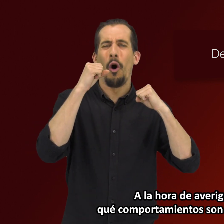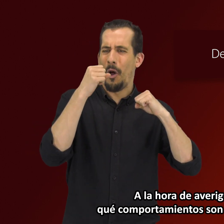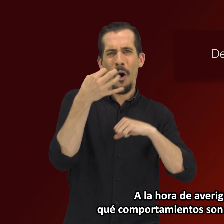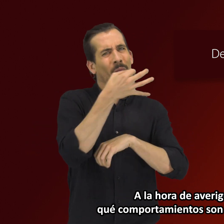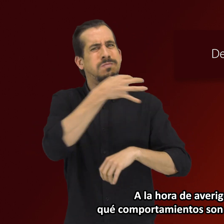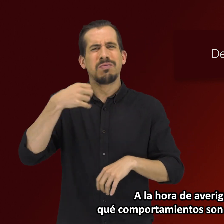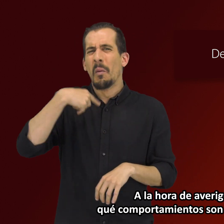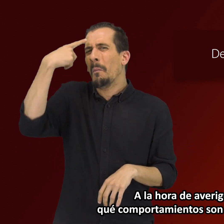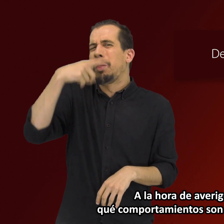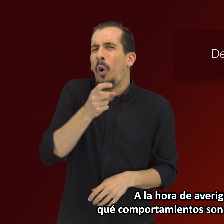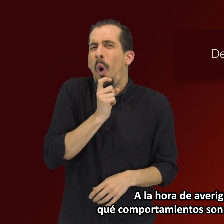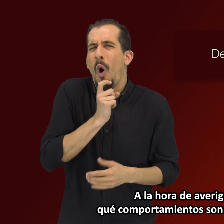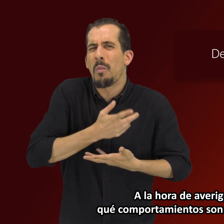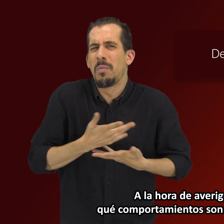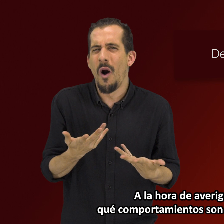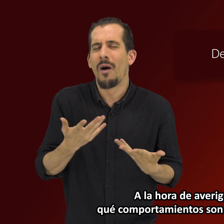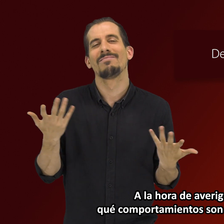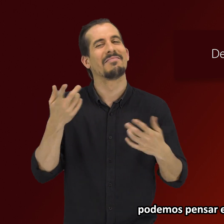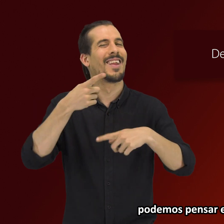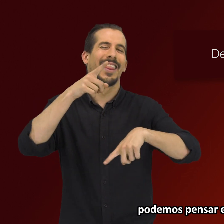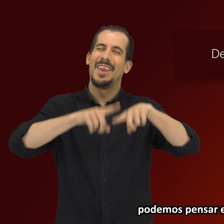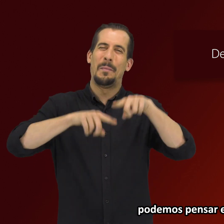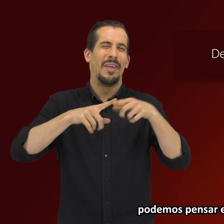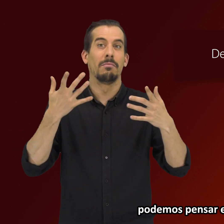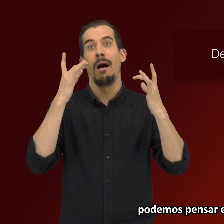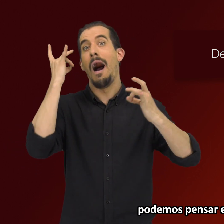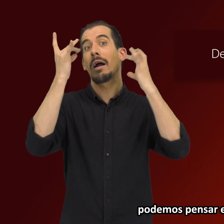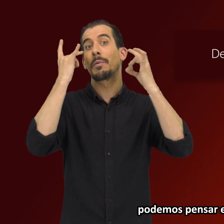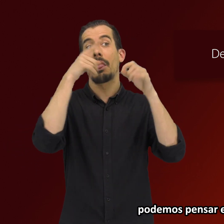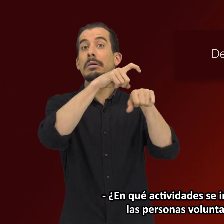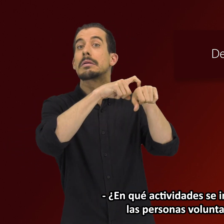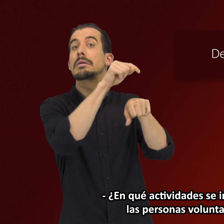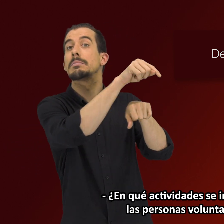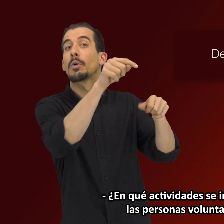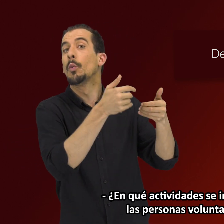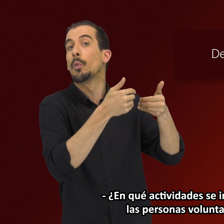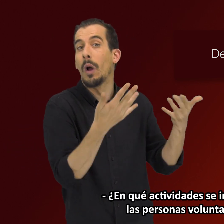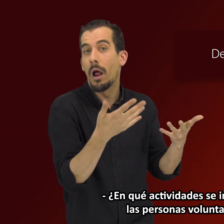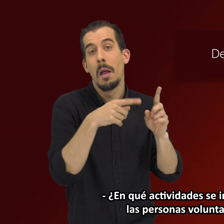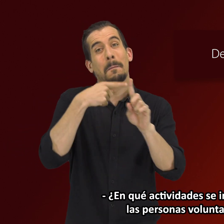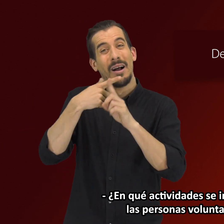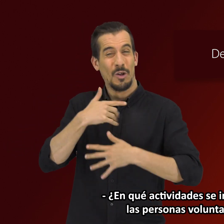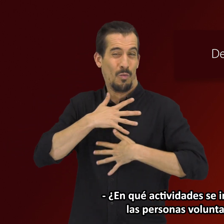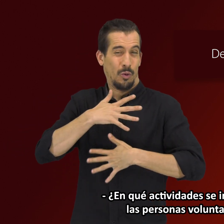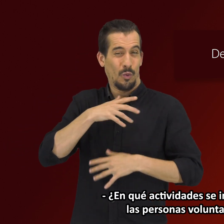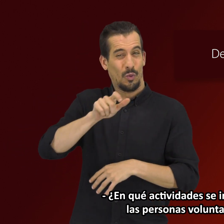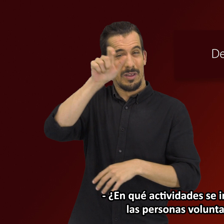qué comportamientos son deseables, podemos pensar en qué actividades se incorporan las personas